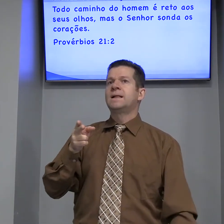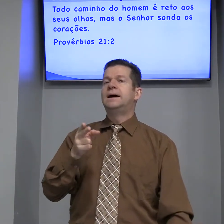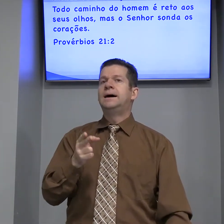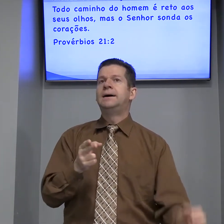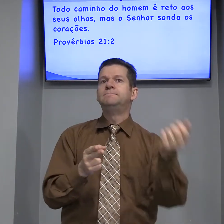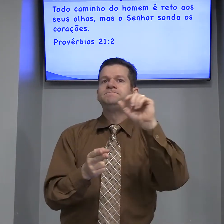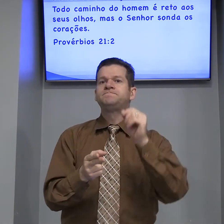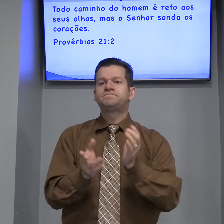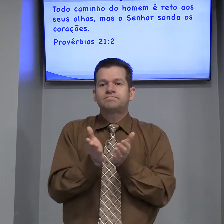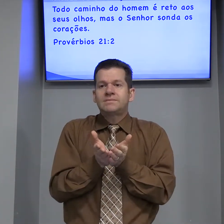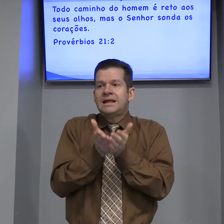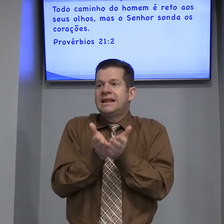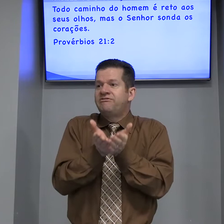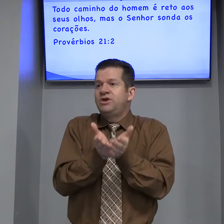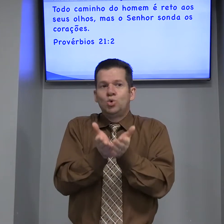a navio,